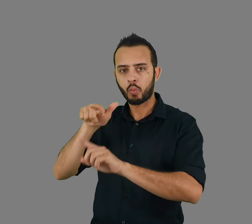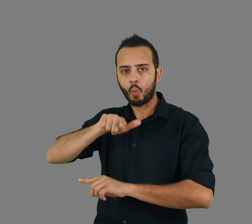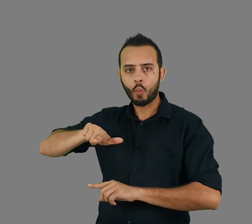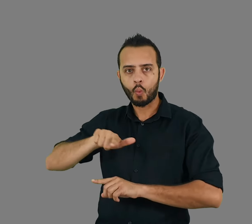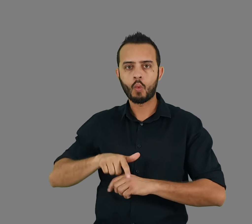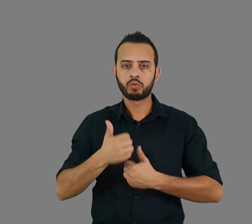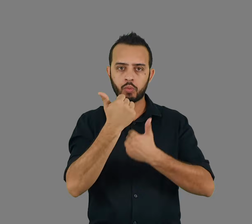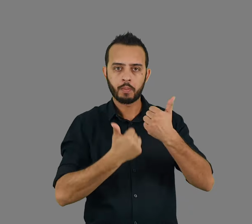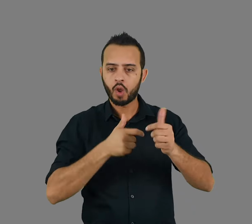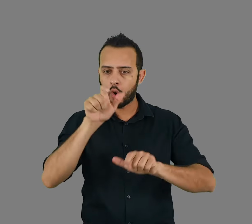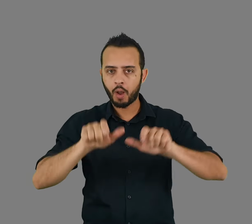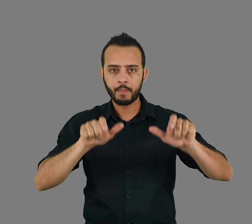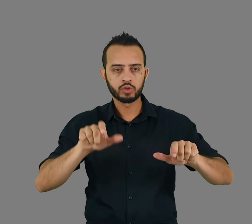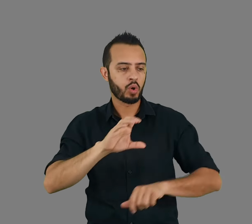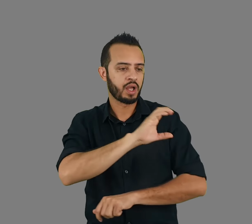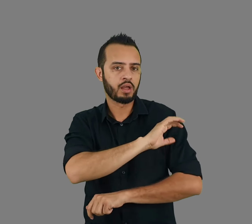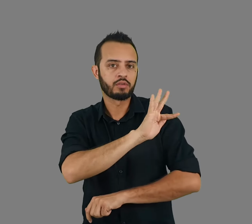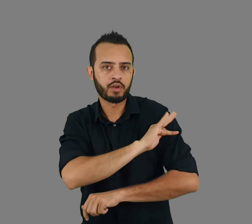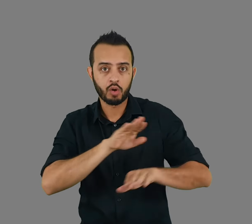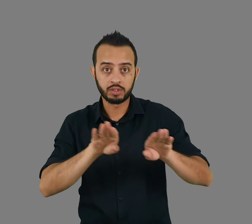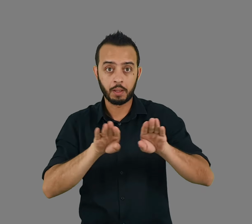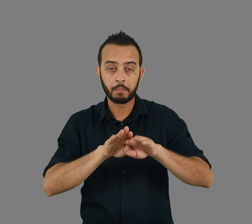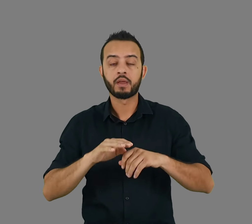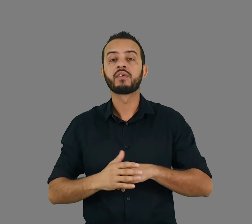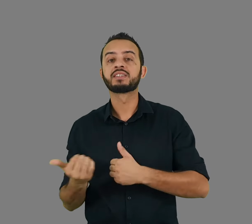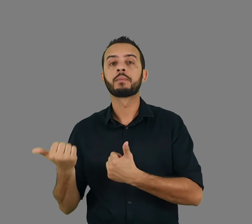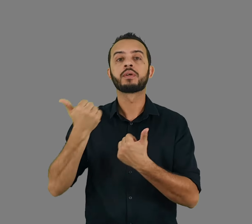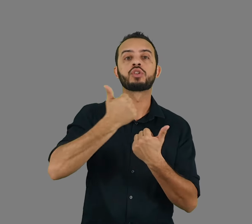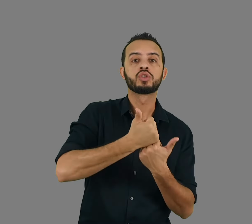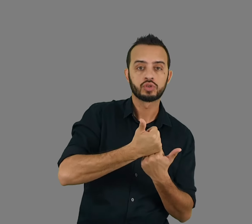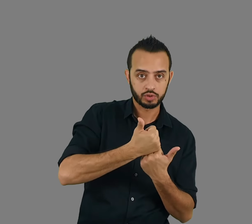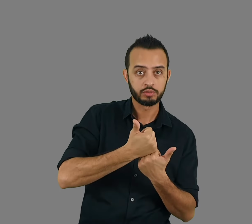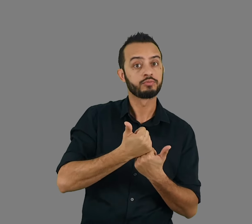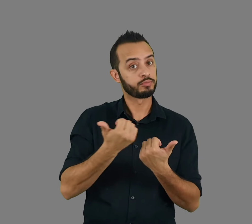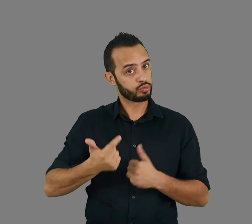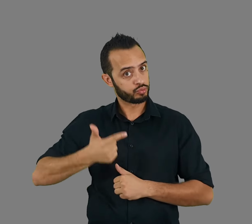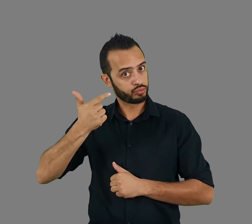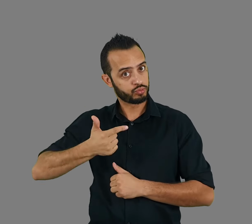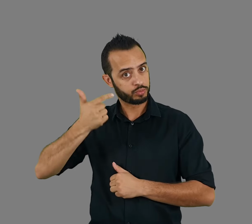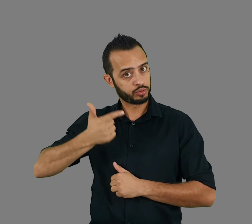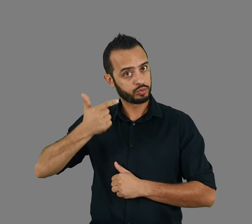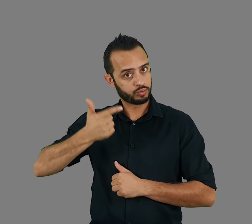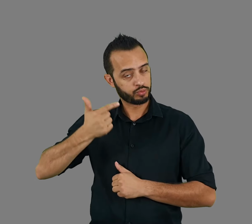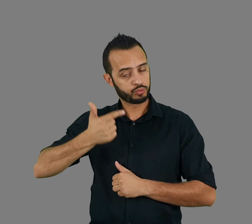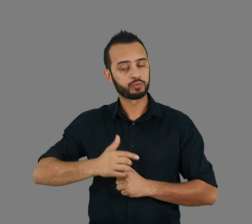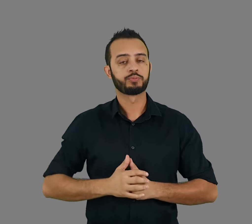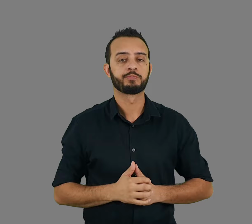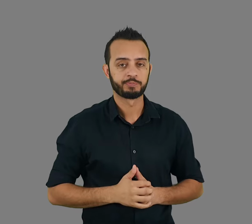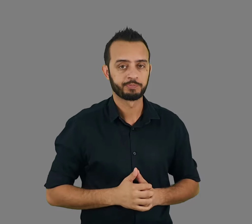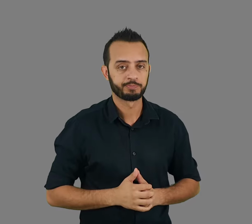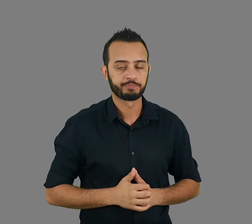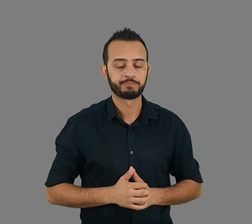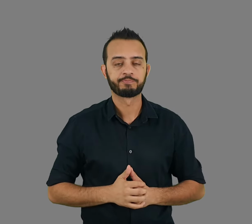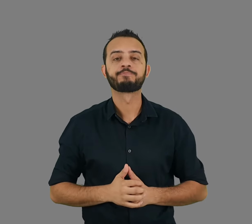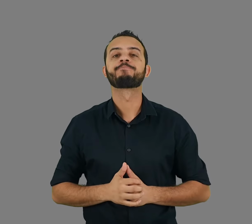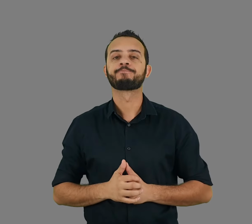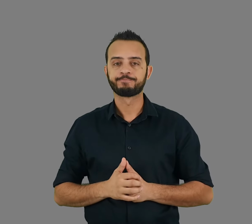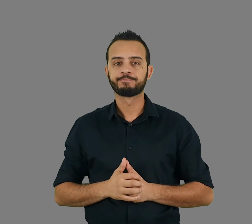do Conselho Fiscal, o cargo será preenchido pelo seu respectivo substituto ou suplente. Parágrafo 1º.